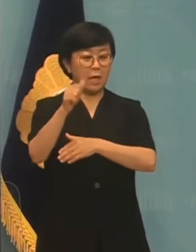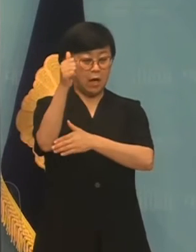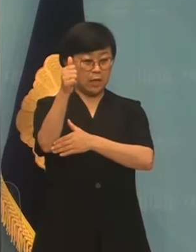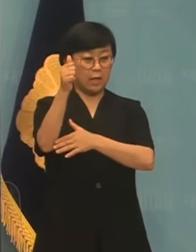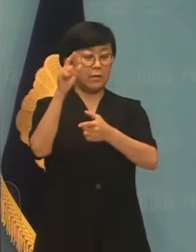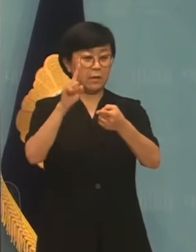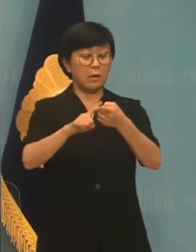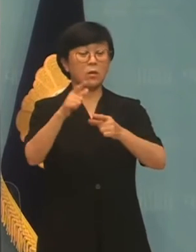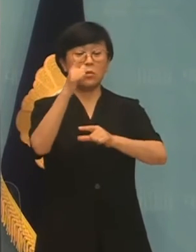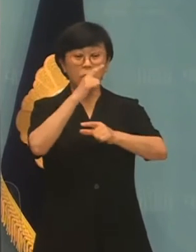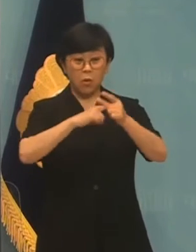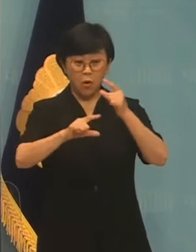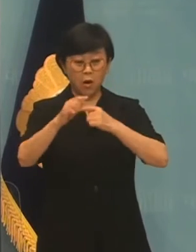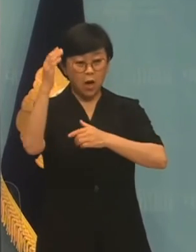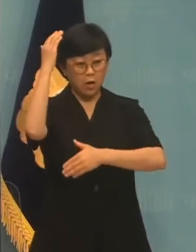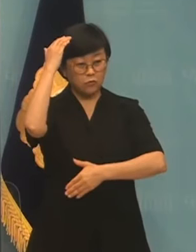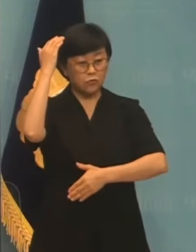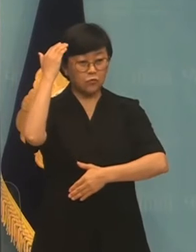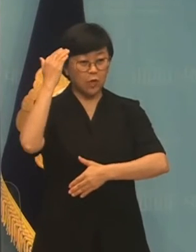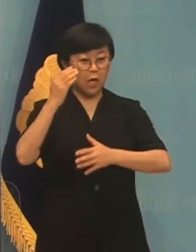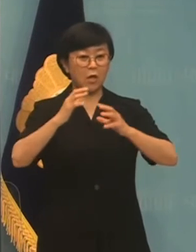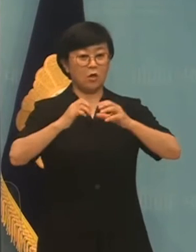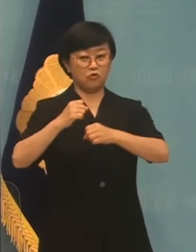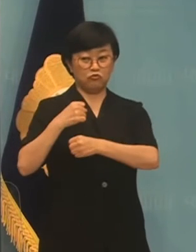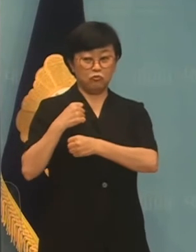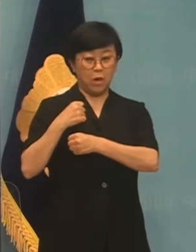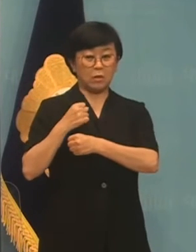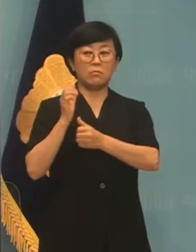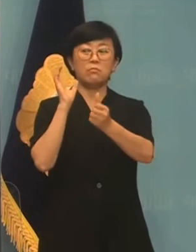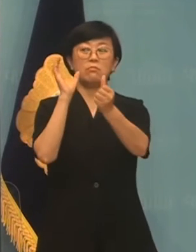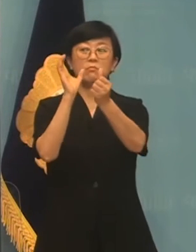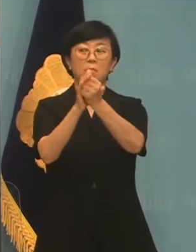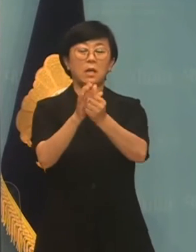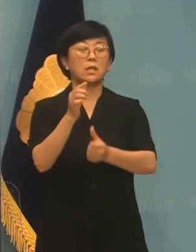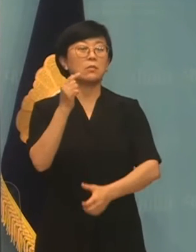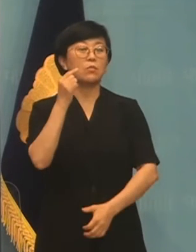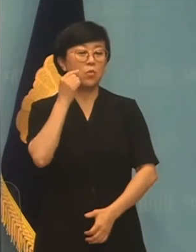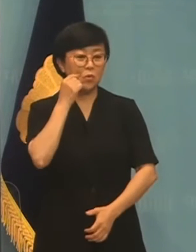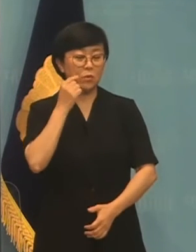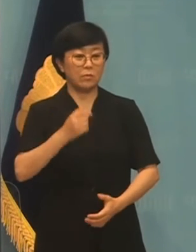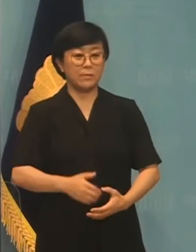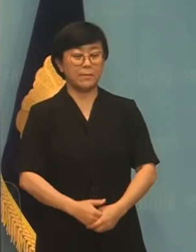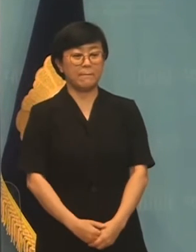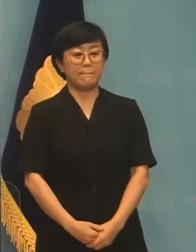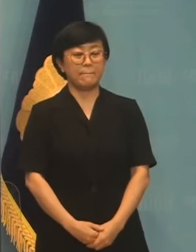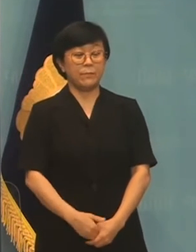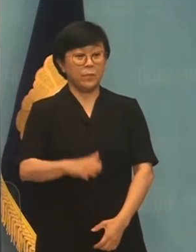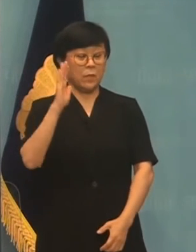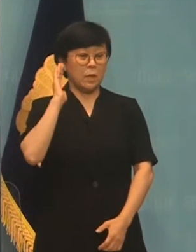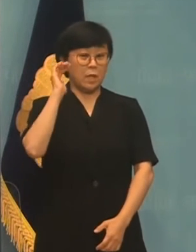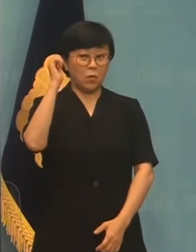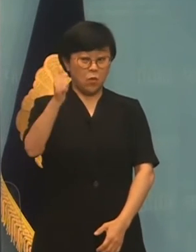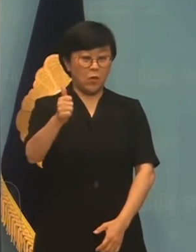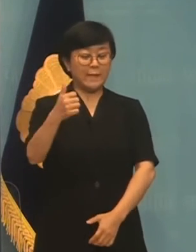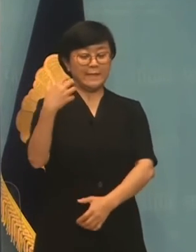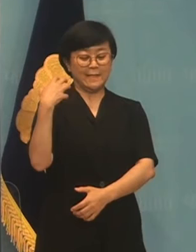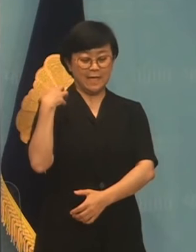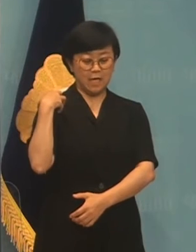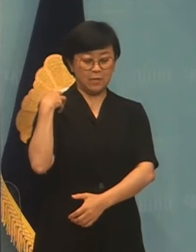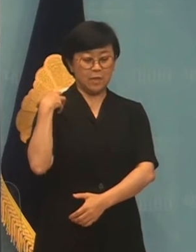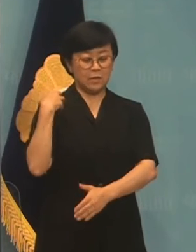장관에게 더 이상 대한민국의 국방을 맡겨둘 수는 없습니다. 대통령의